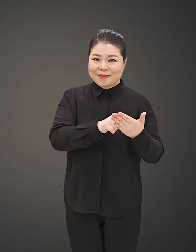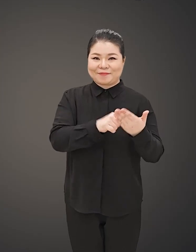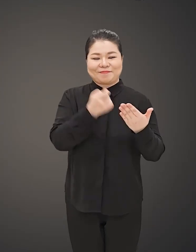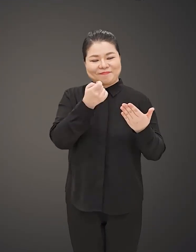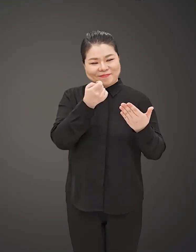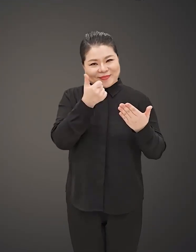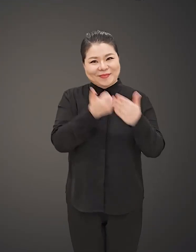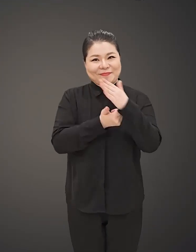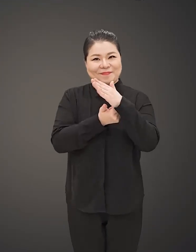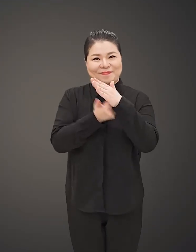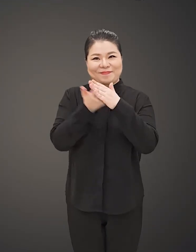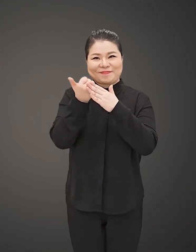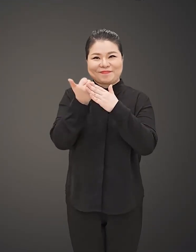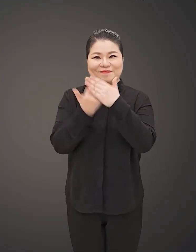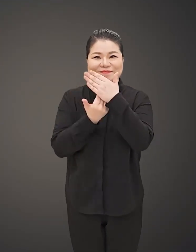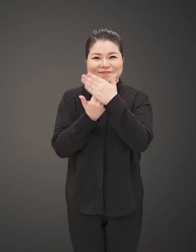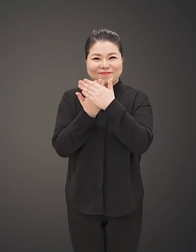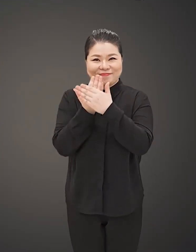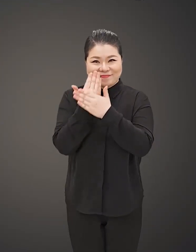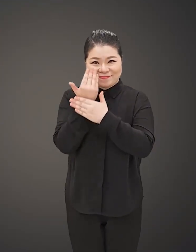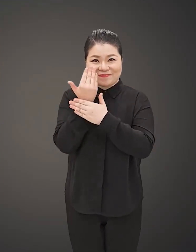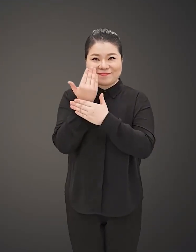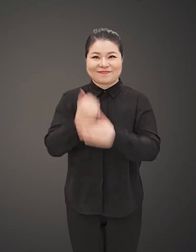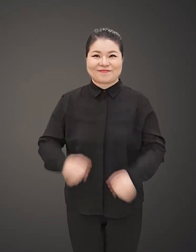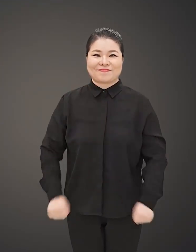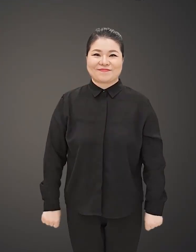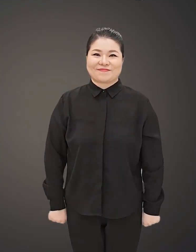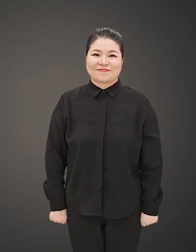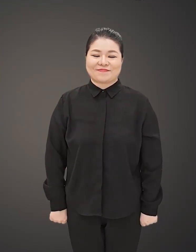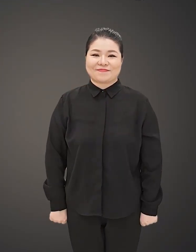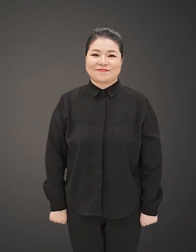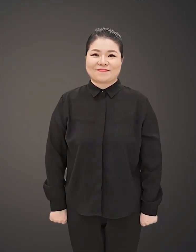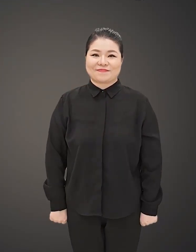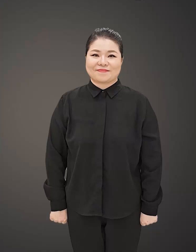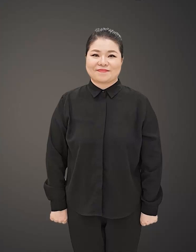키티의 마음속에서 작은 희망의 불꽃이 피어오릅니다.